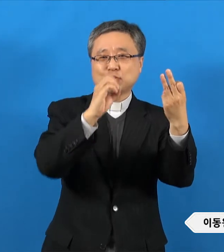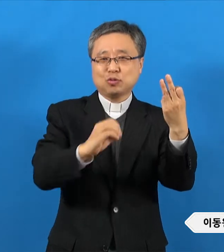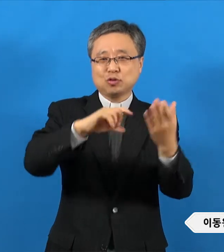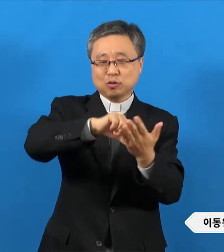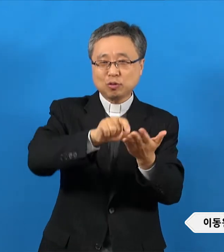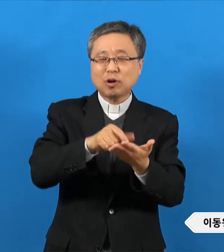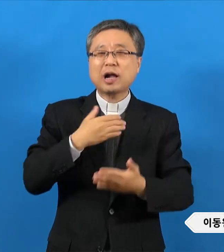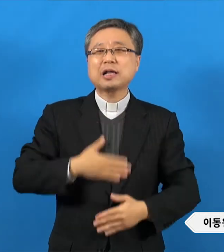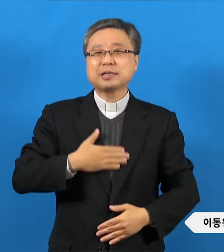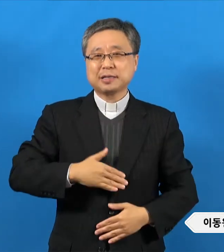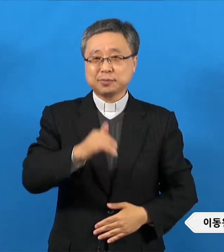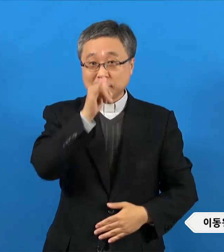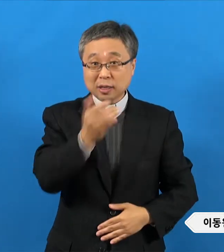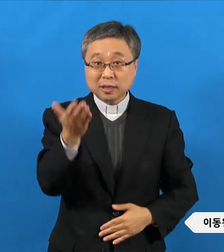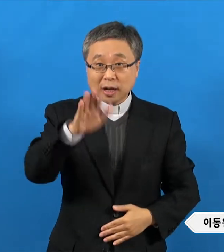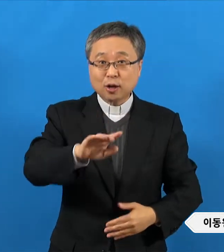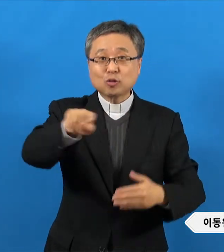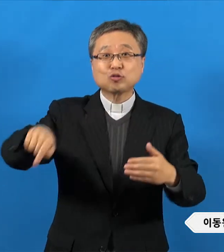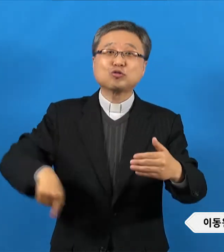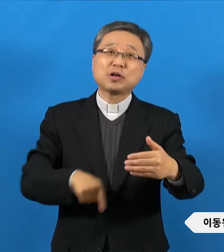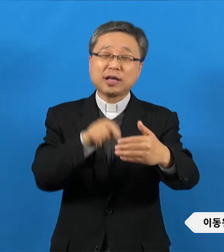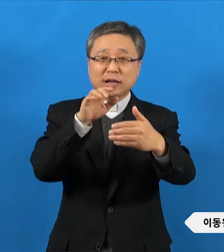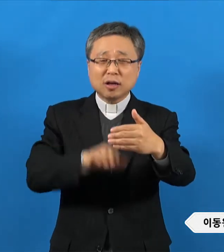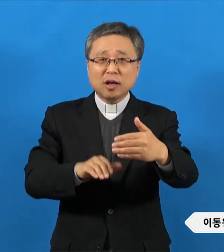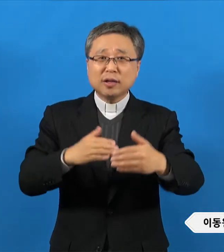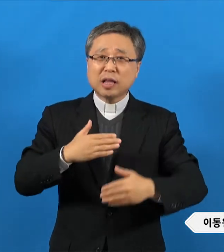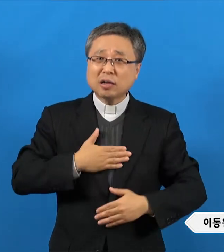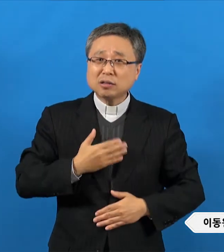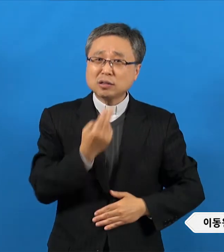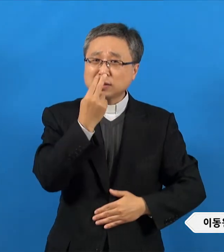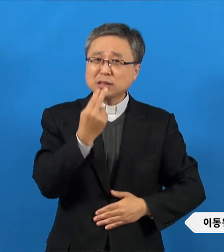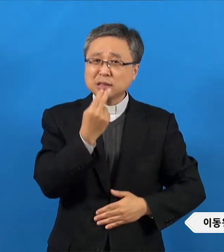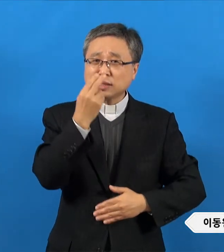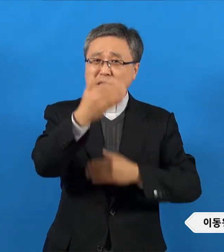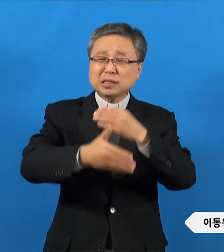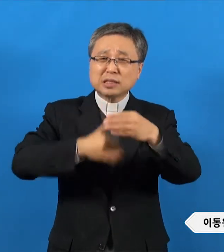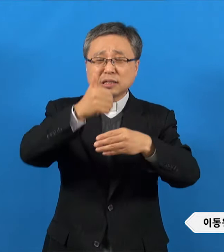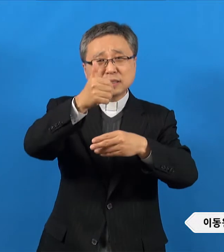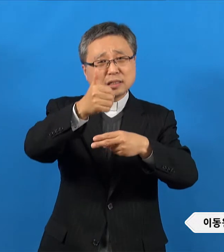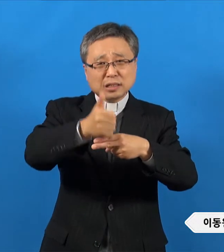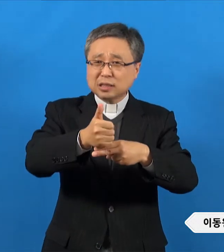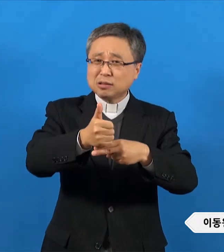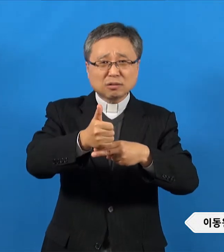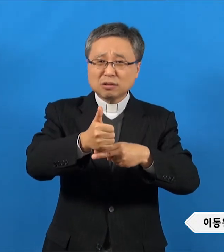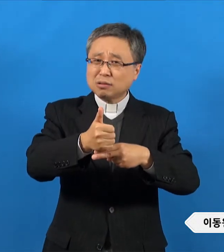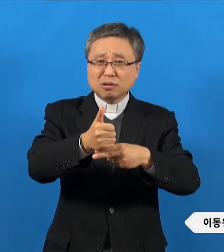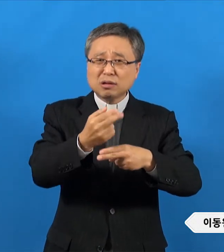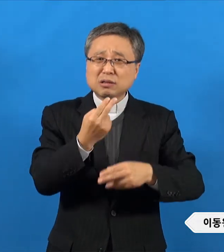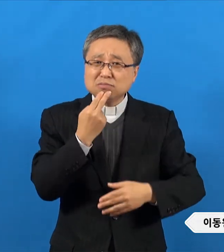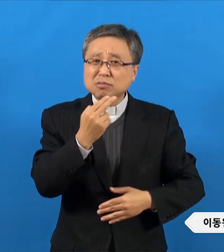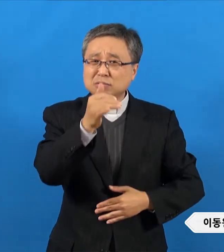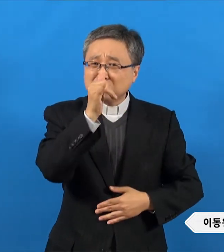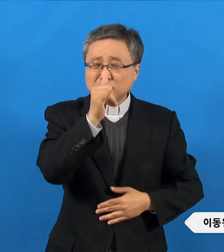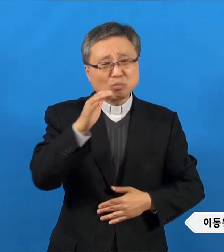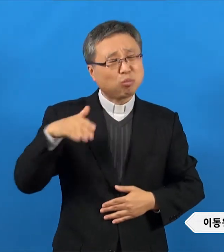있습니다. 그러나 그 중에는 나는 신이 존재하는지 존재하지 않는지 잘 모르겠다. 소위 이런